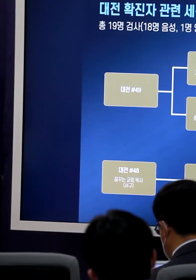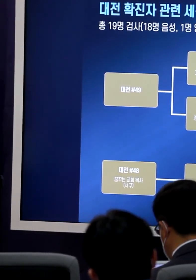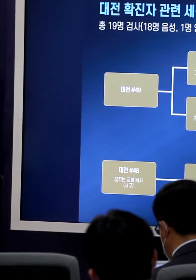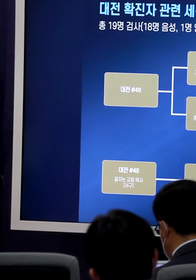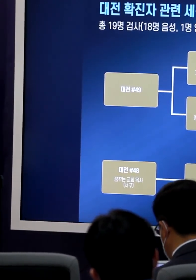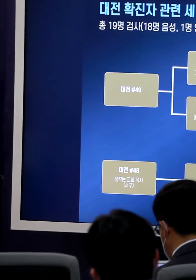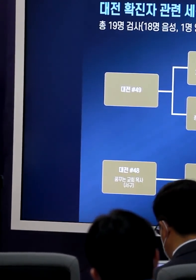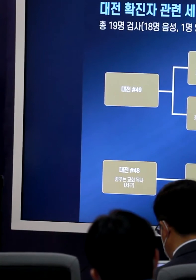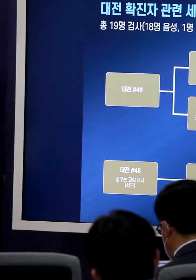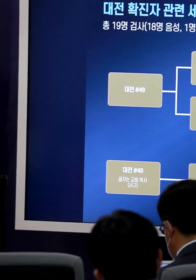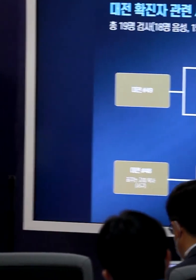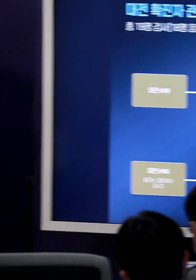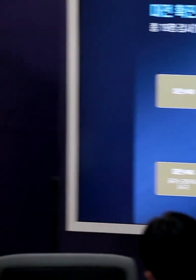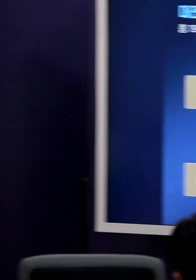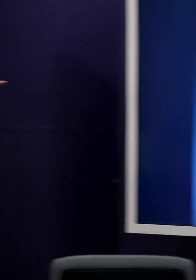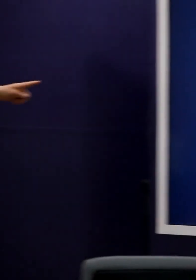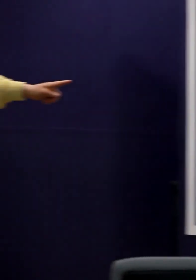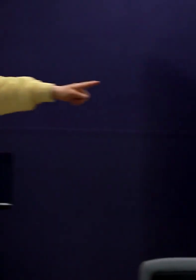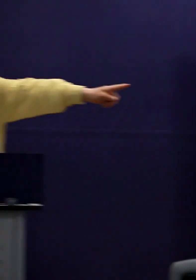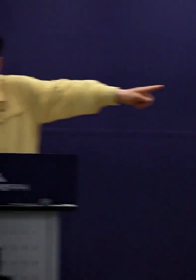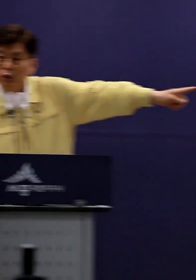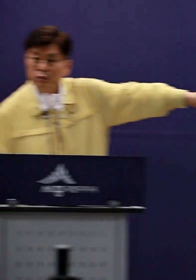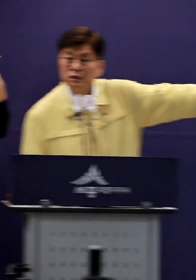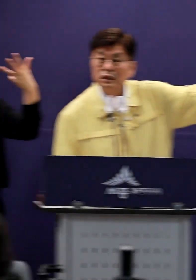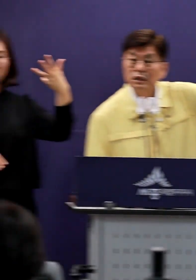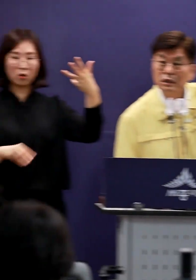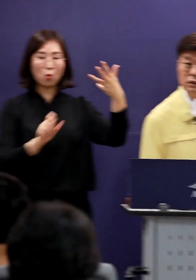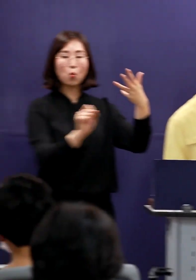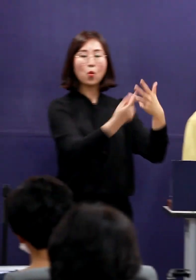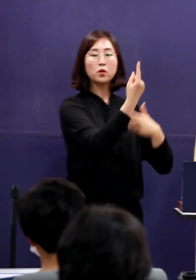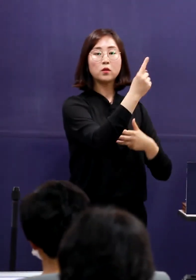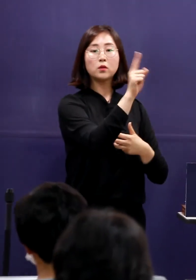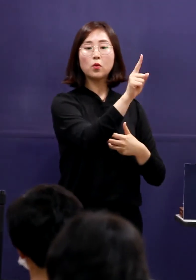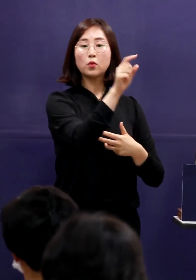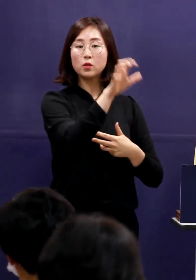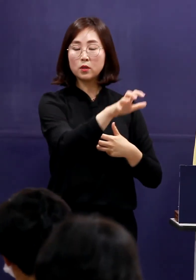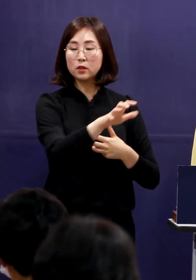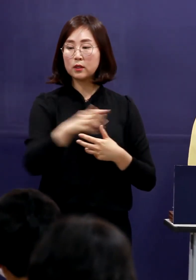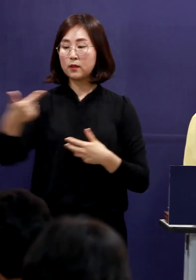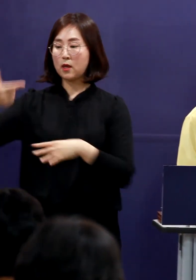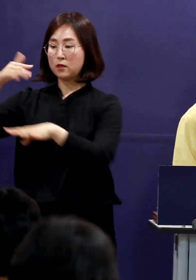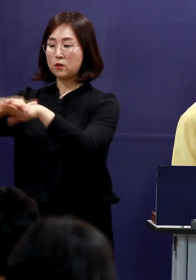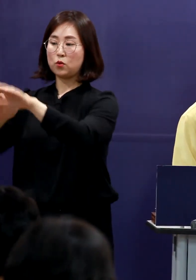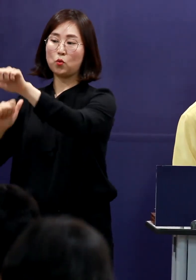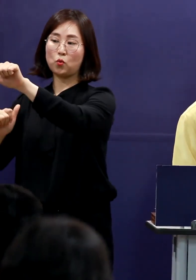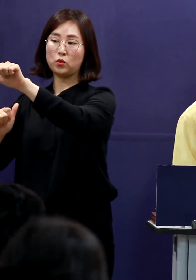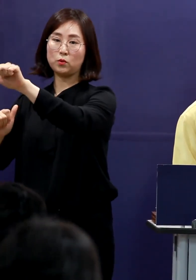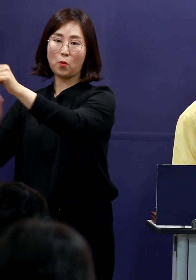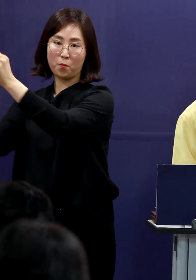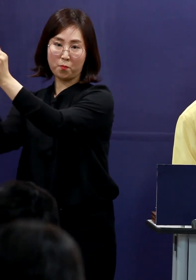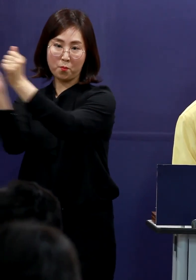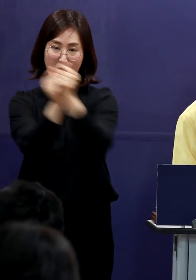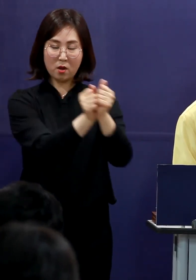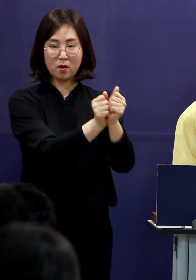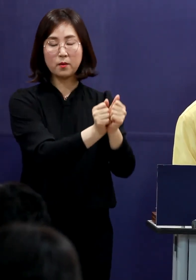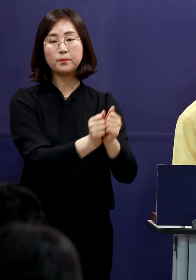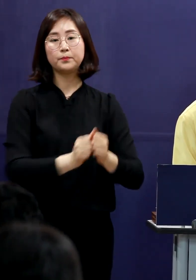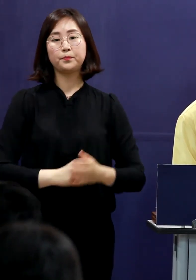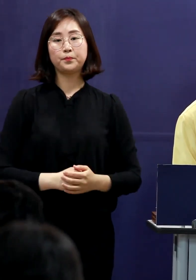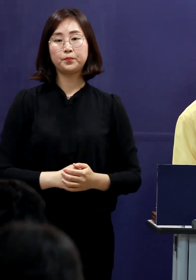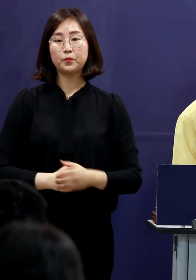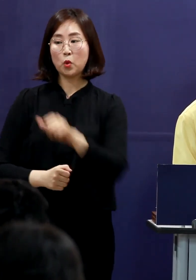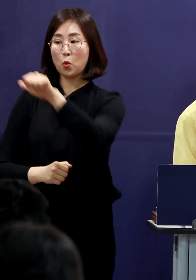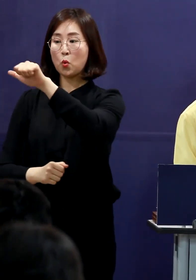세종 48번은 대전 55번으로부터 그 감염된 겁니다. 네,